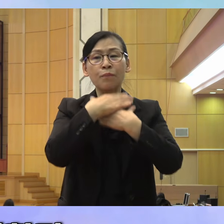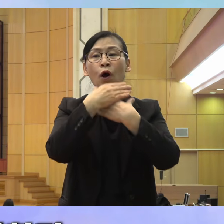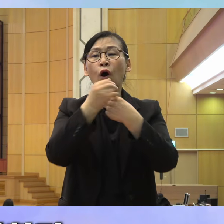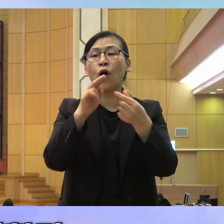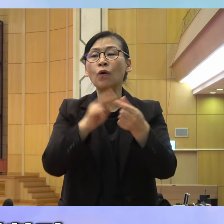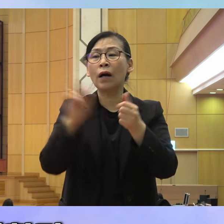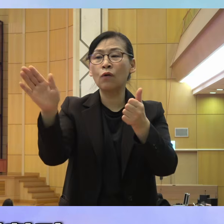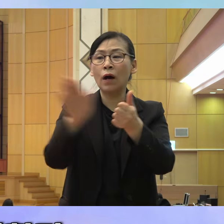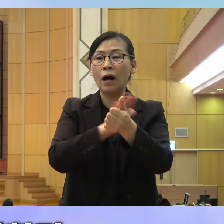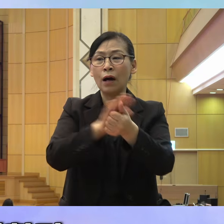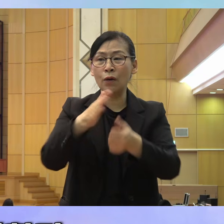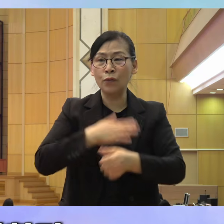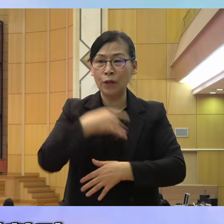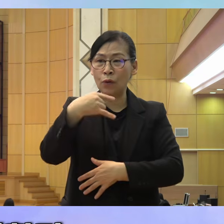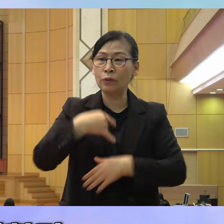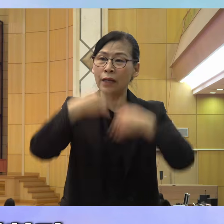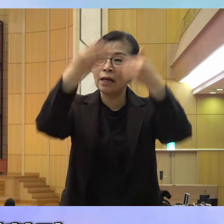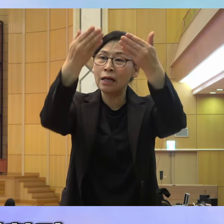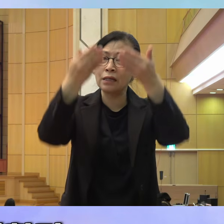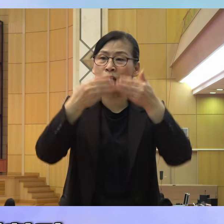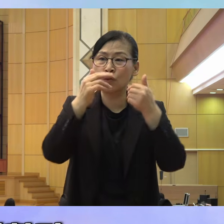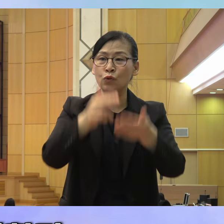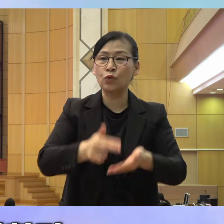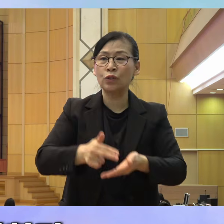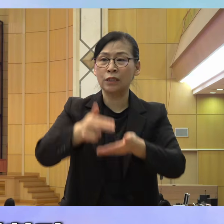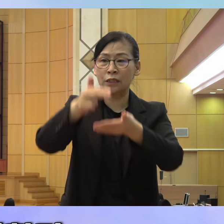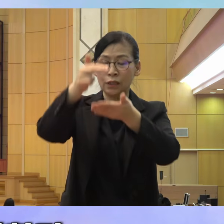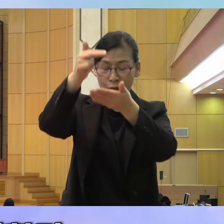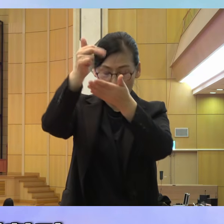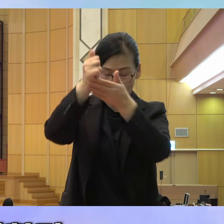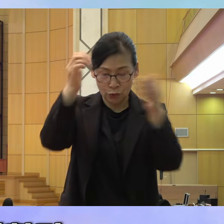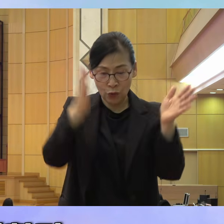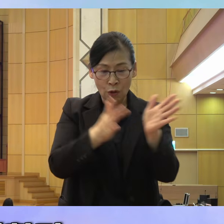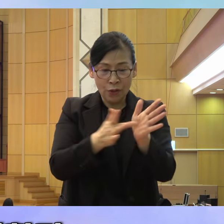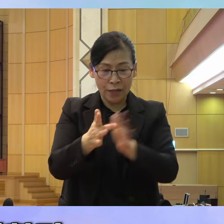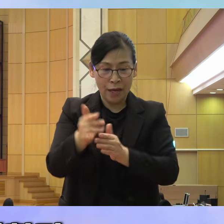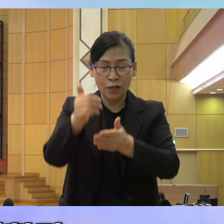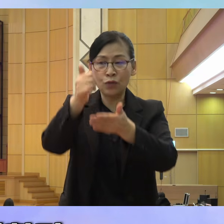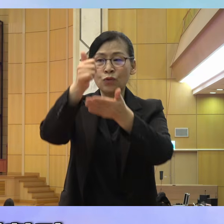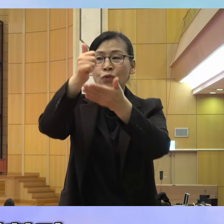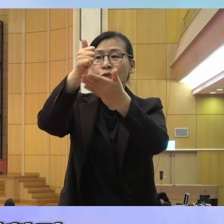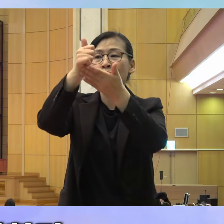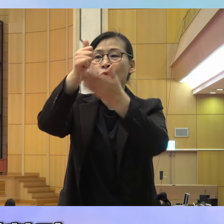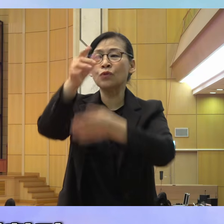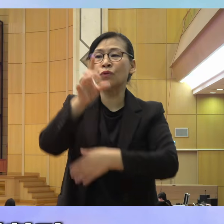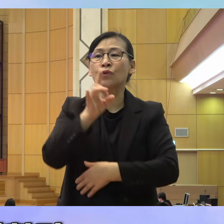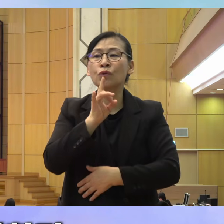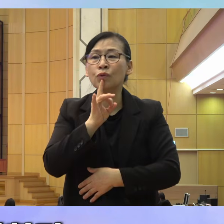참된 평안과 위로 내게 주신 주 예수,